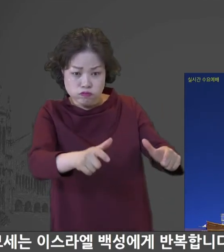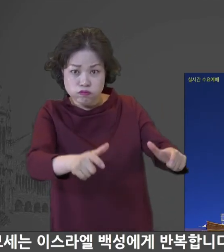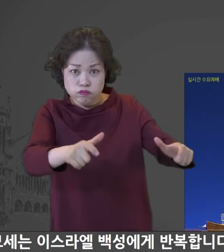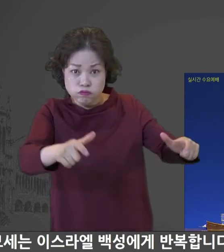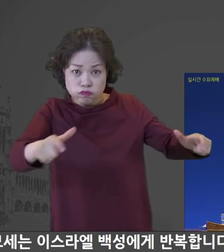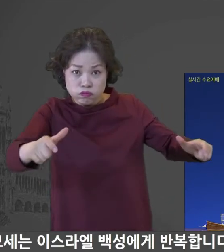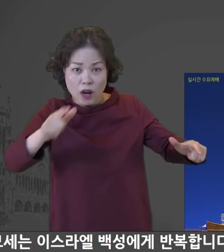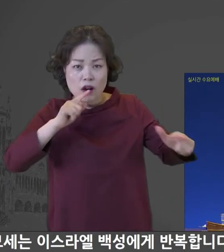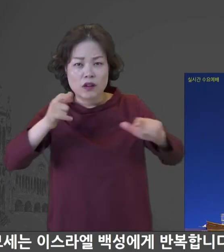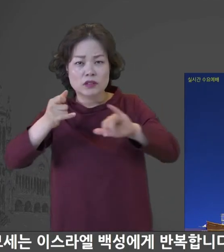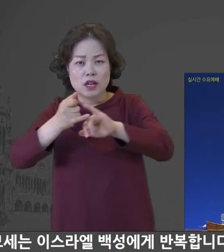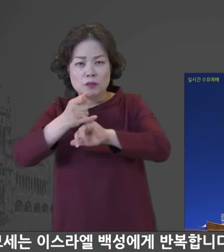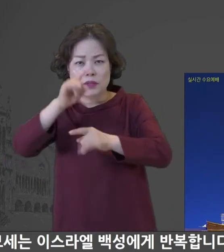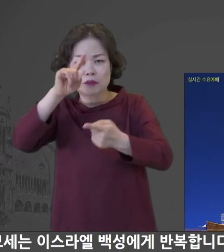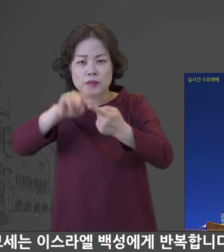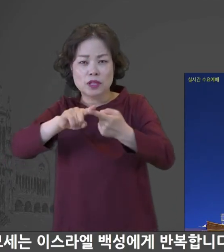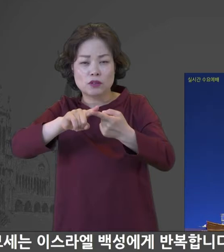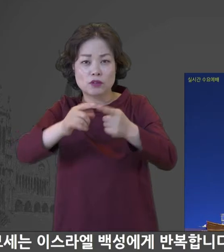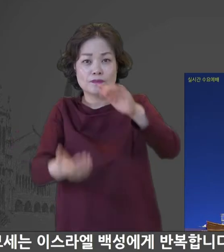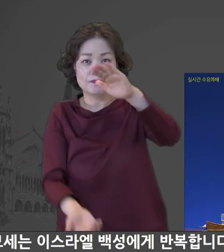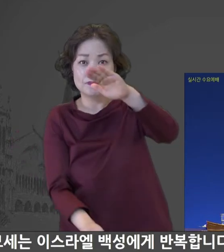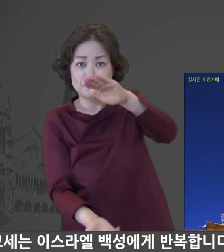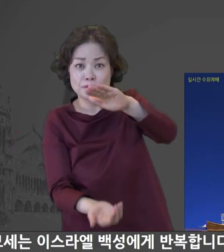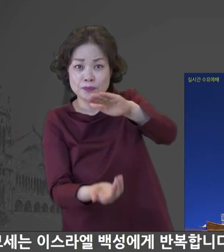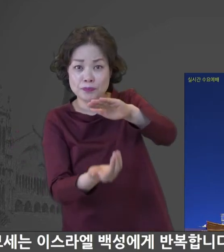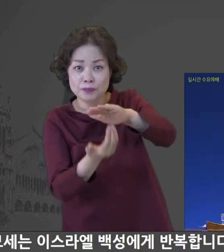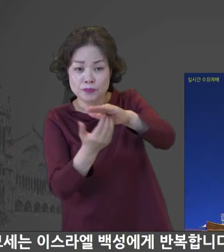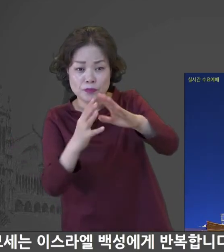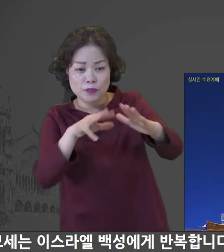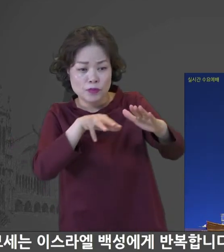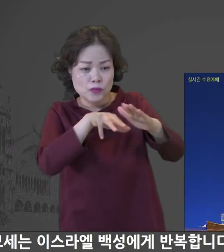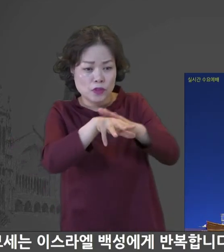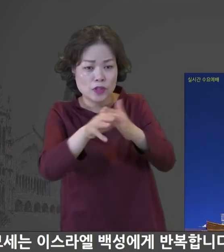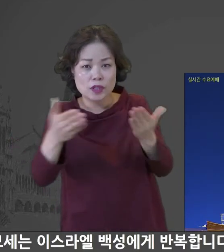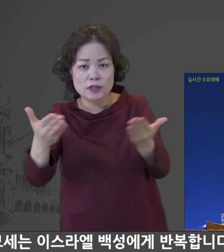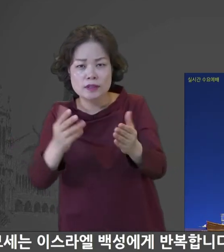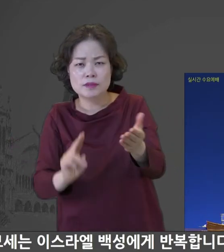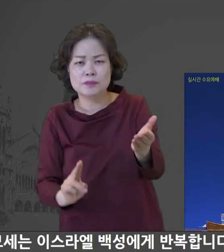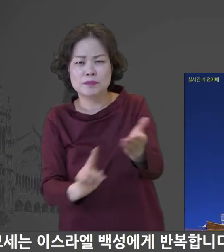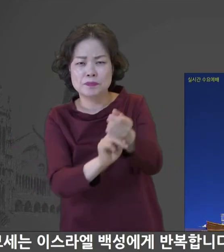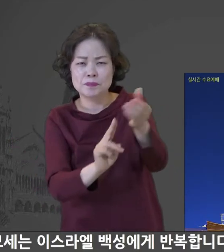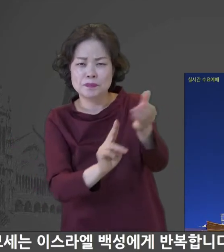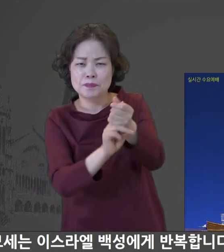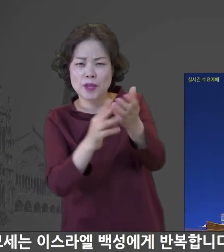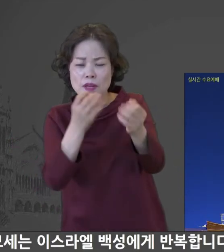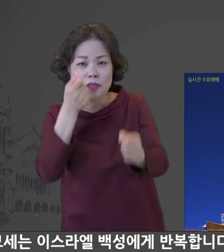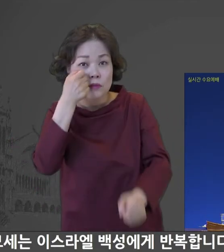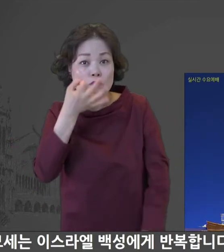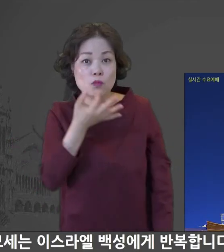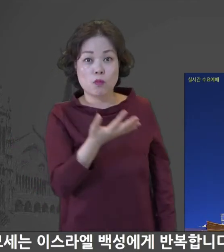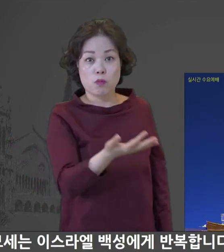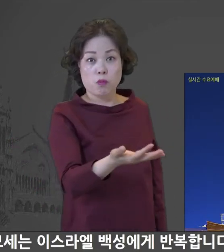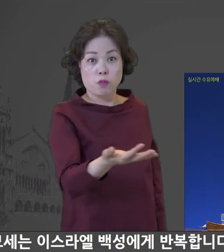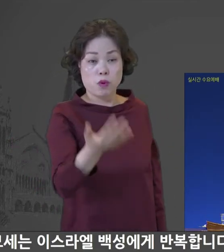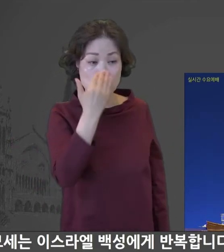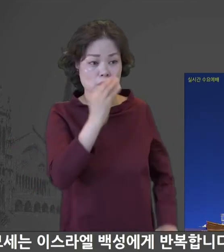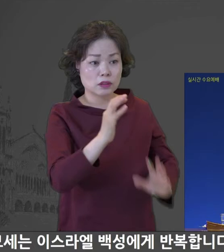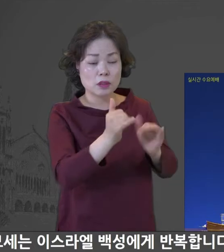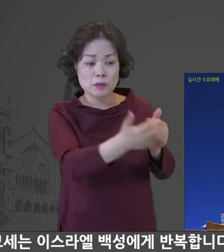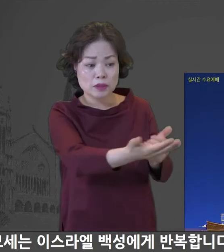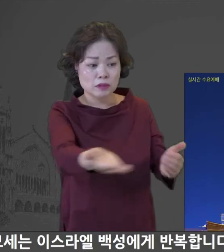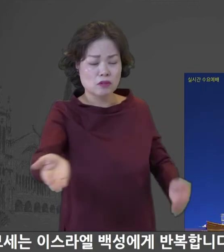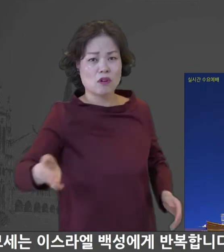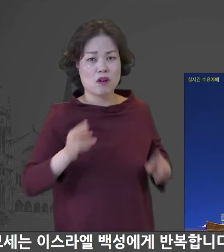언약의 말씀대로 이렇게 이어가시고 출애굽의 역사를 통해서 엄청난 기적들을 하나님께서 펼치셨는데 이스라엘